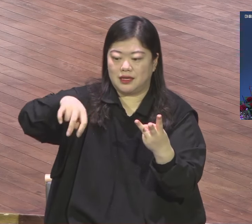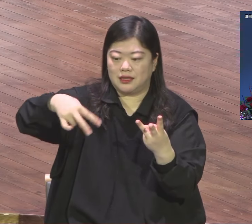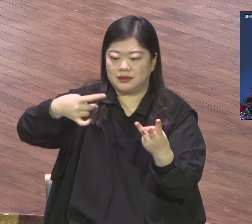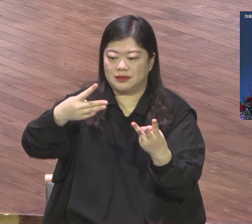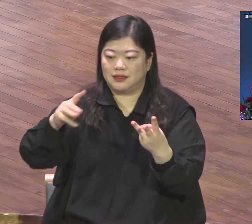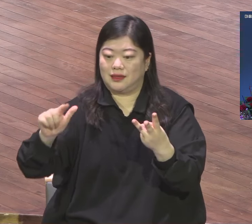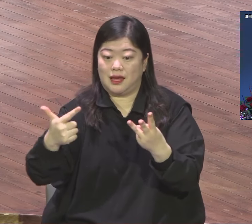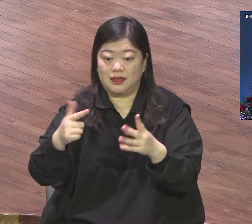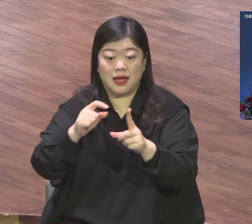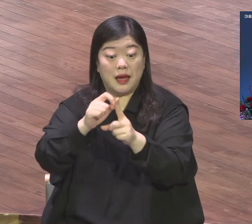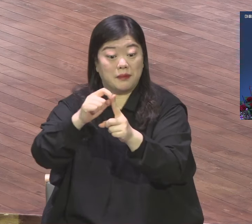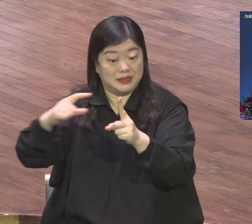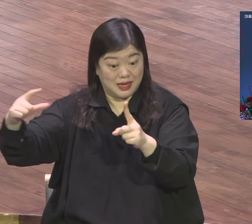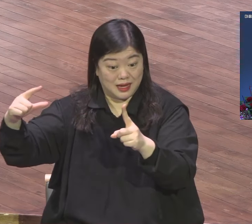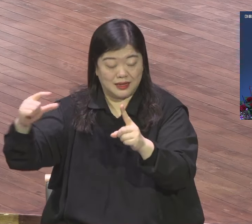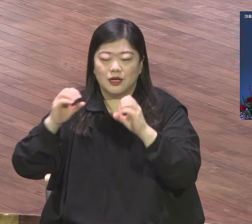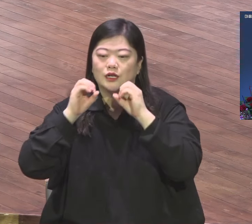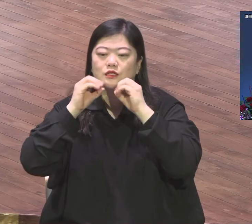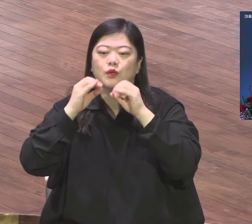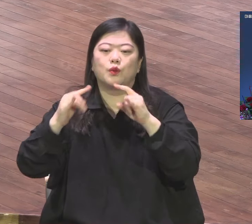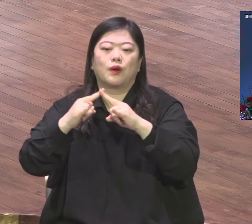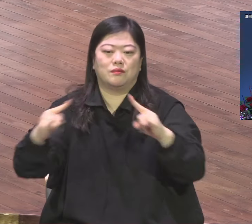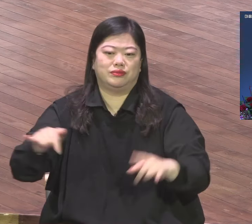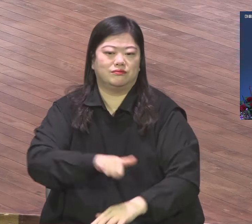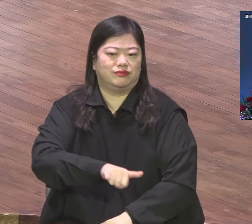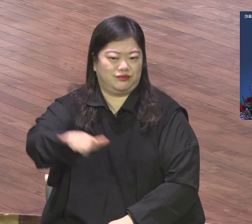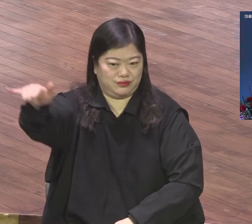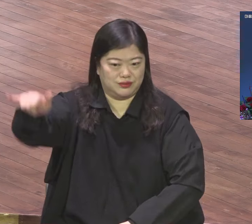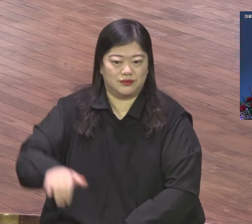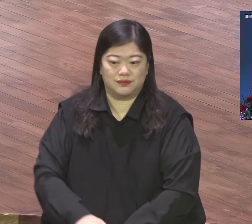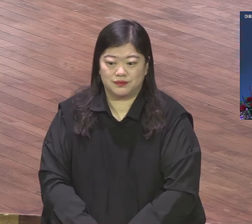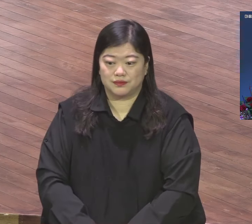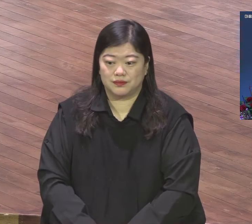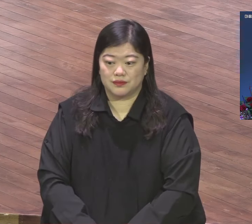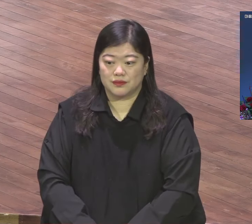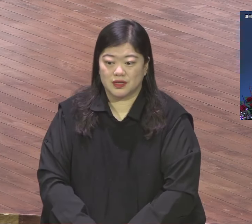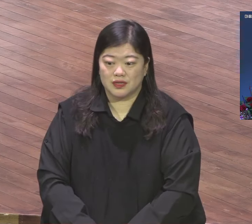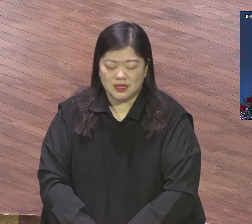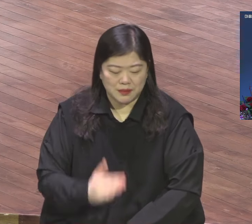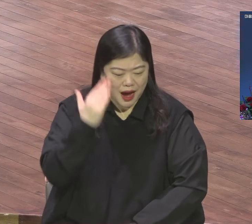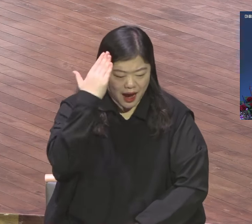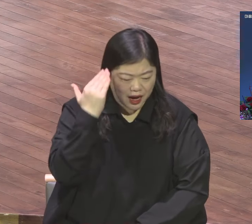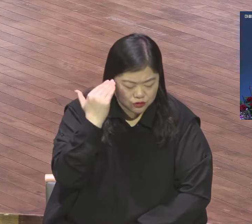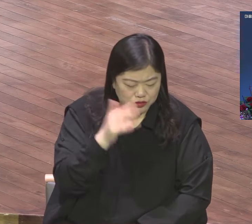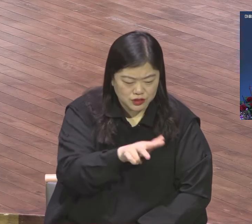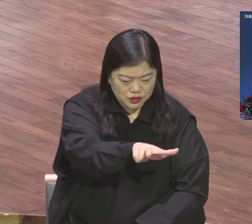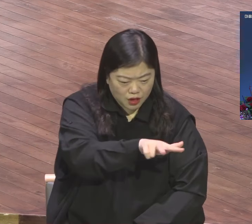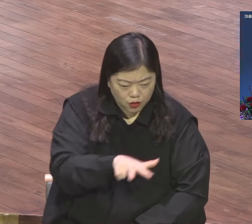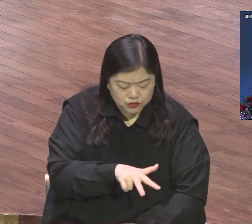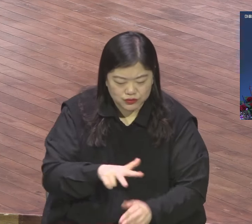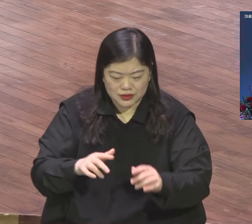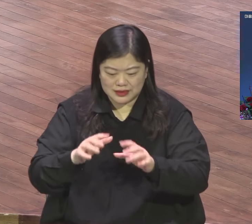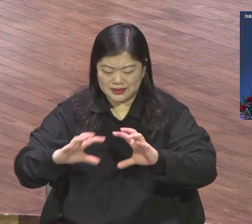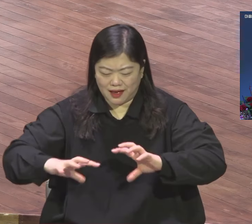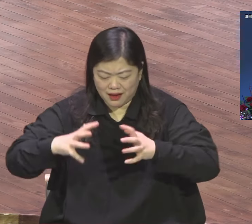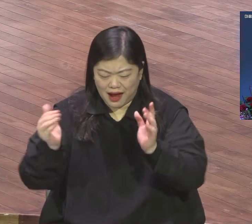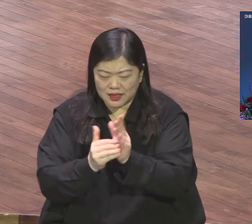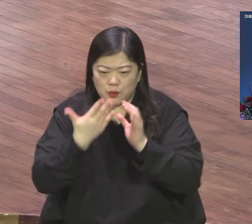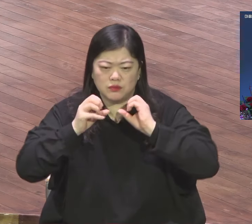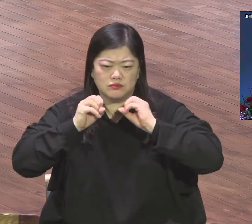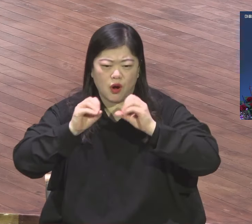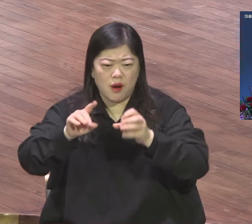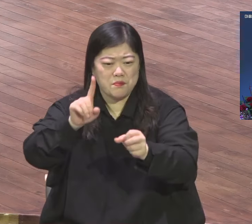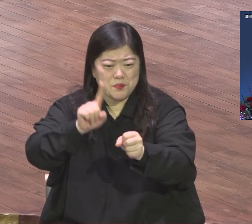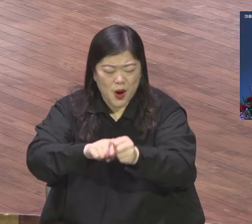됩니다. 지금 교회는 이렇게 237 나라 5천조의 복음화를 위해서 일심 전심 지속으로 언약적